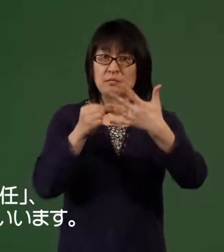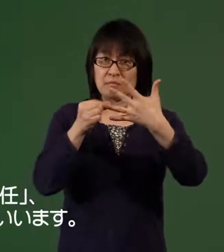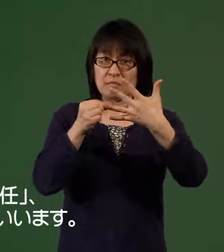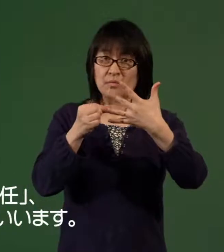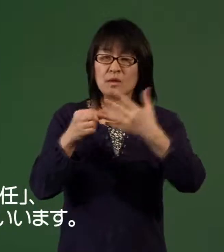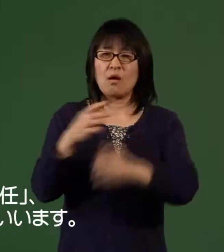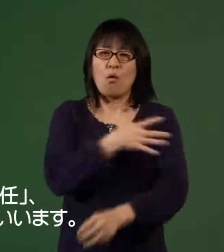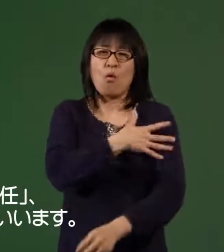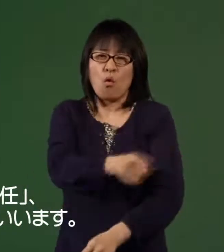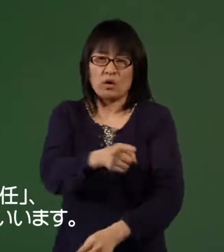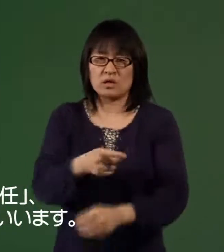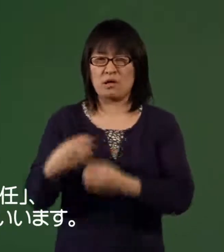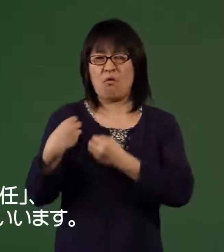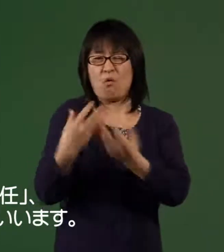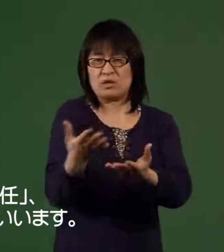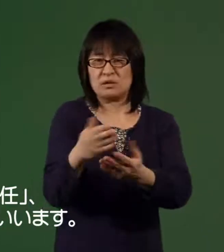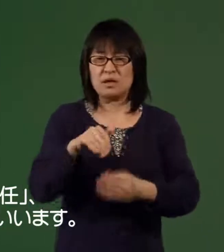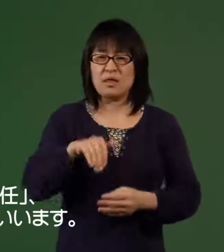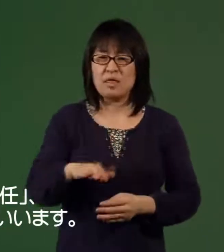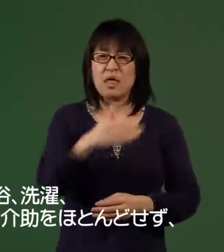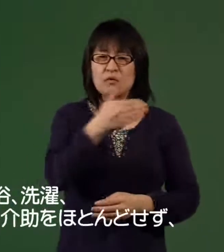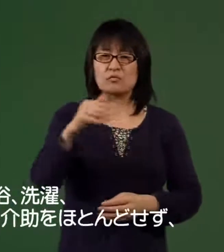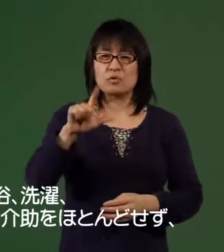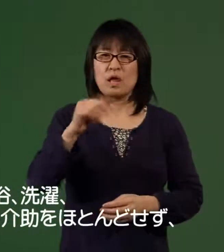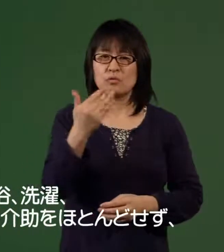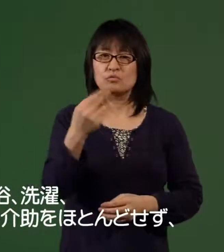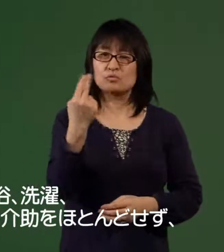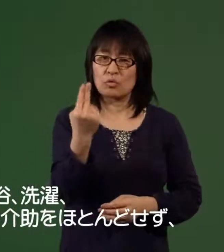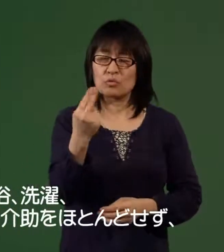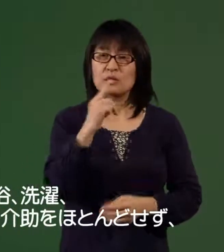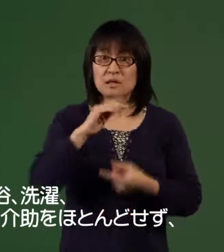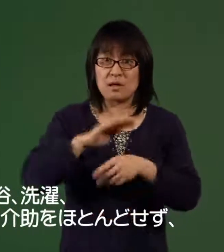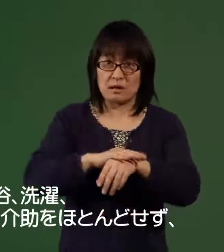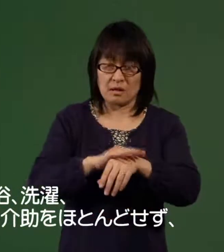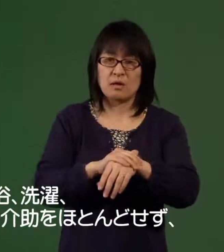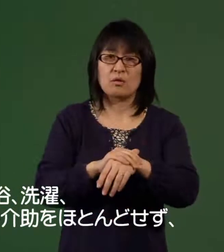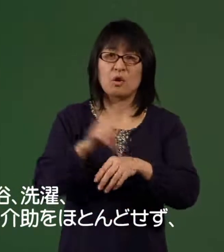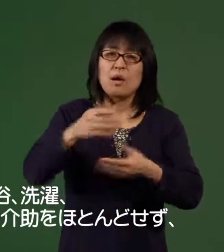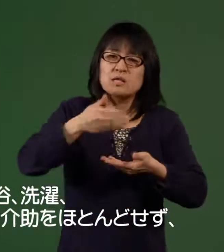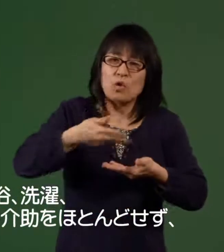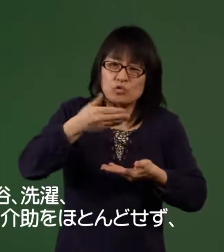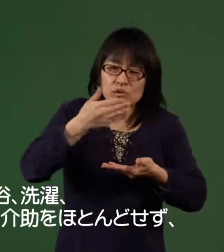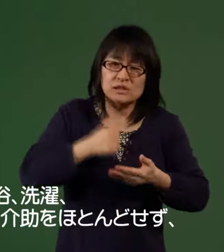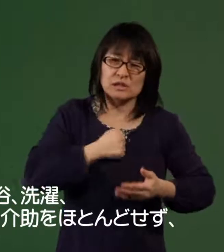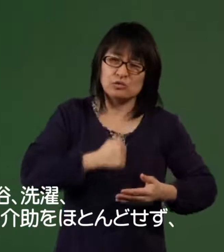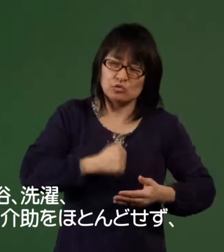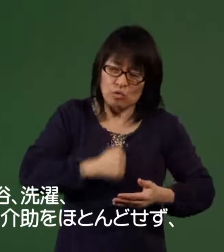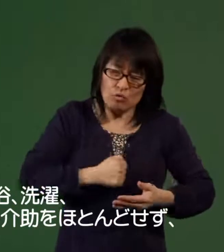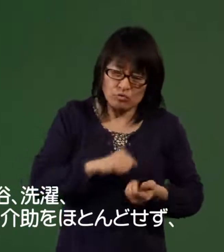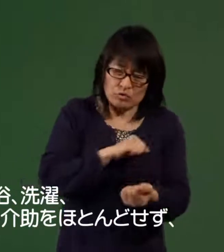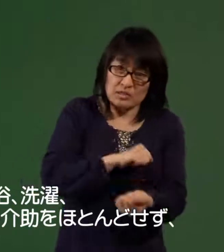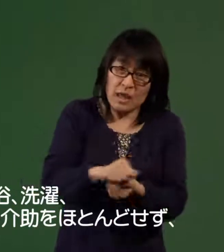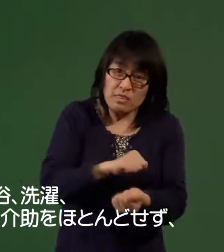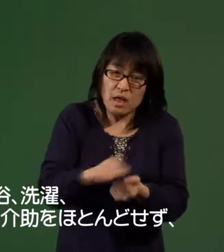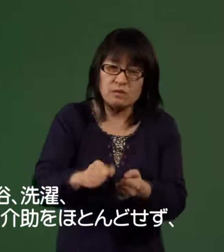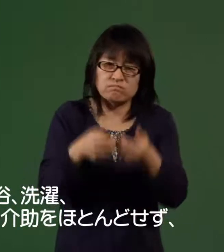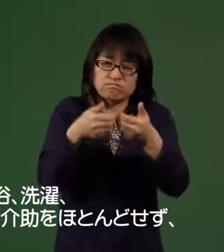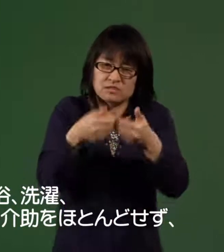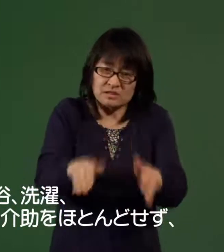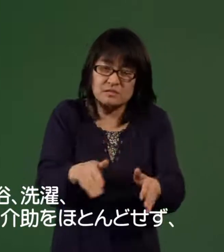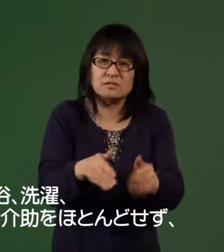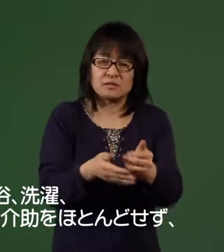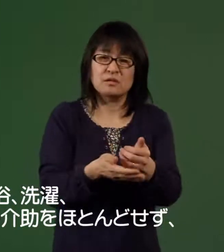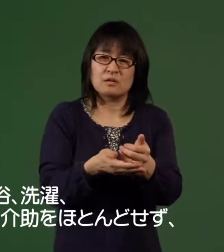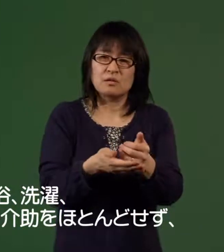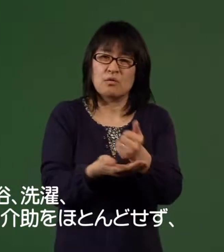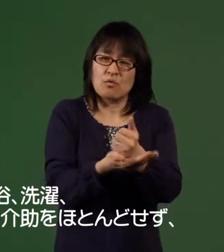にネグレクトとも言いますこれは食事や入浴洗濯排泄などの世話や